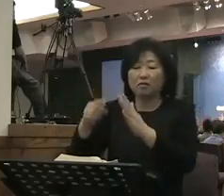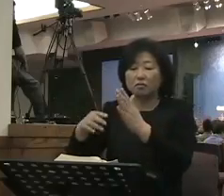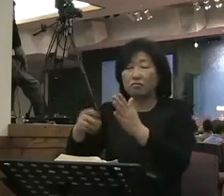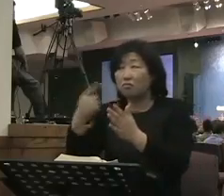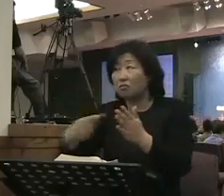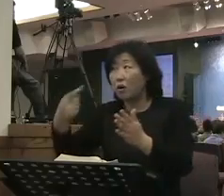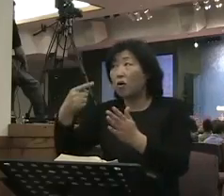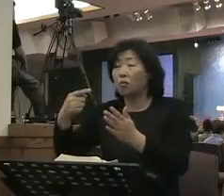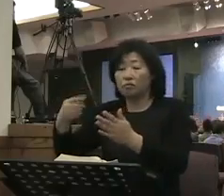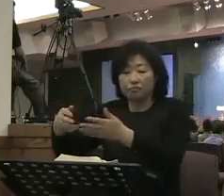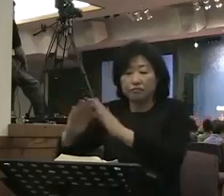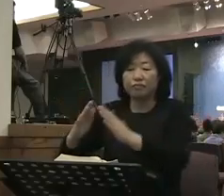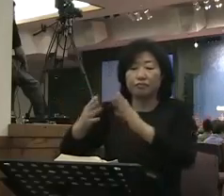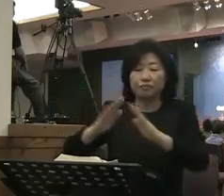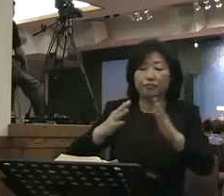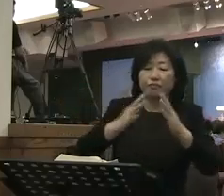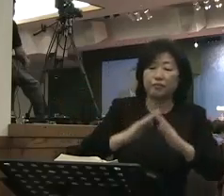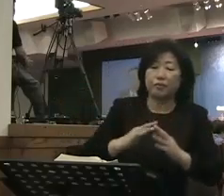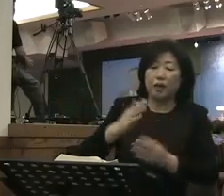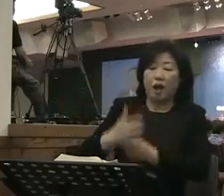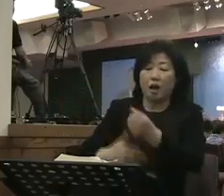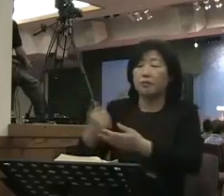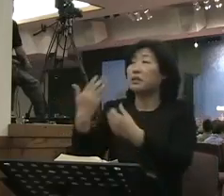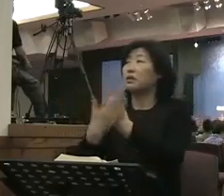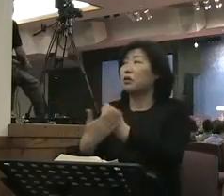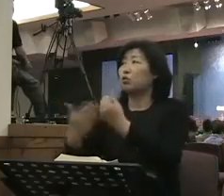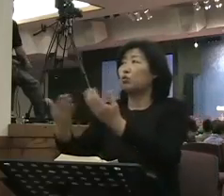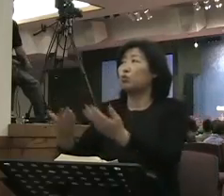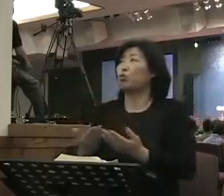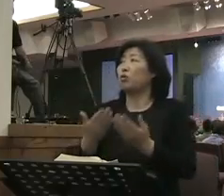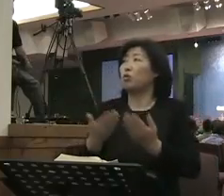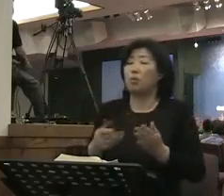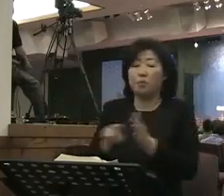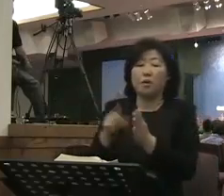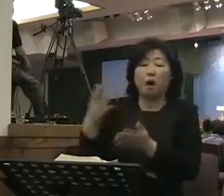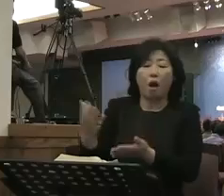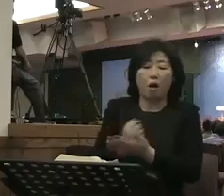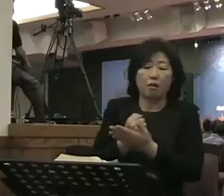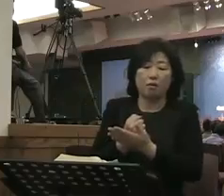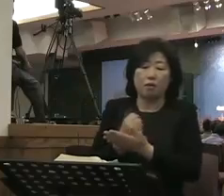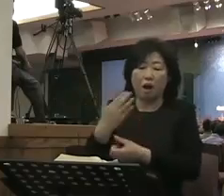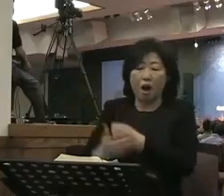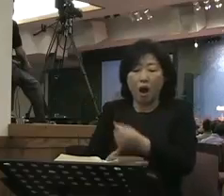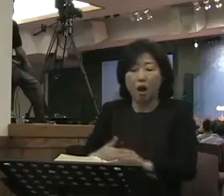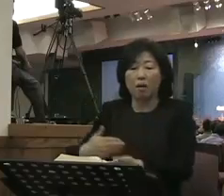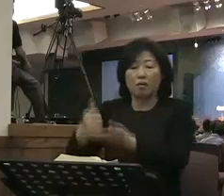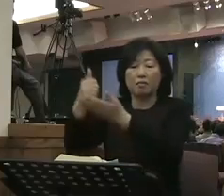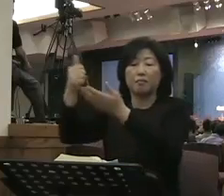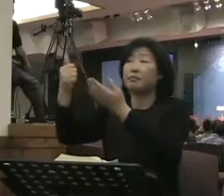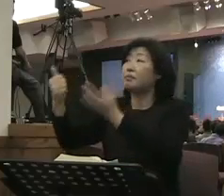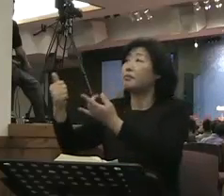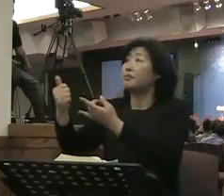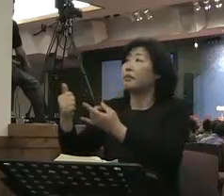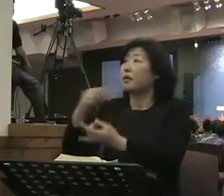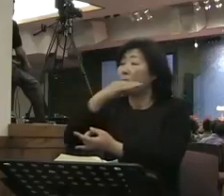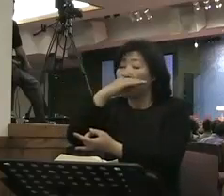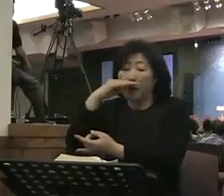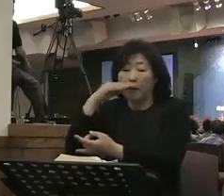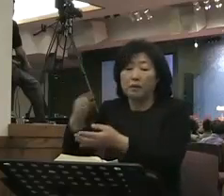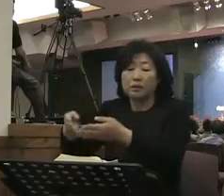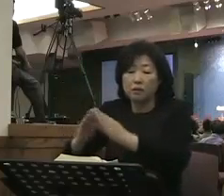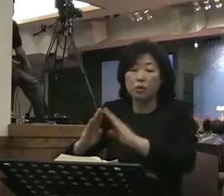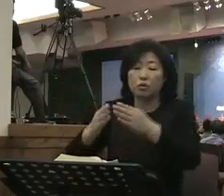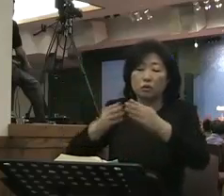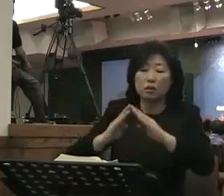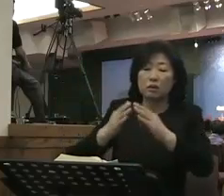있지만 하나님께서 은혜를 주시어서 믿음을 갖고 하나님께로 올바로 세워질 수